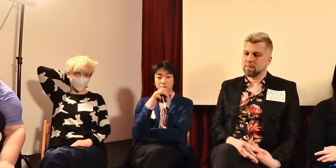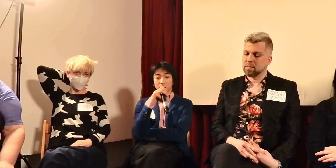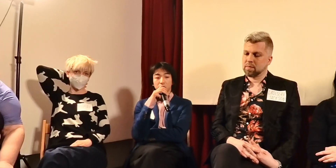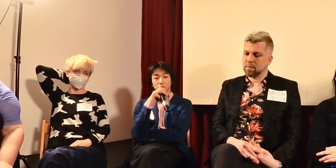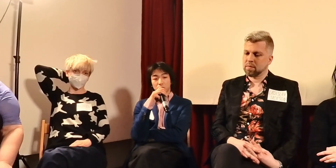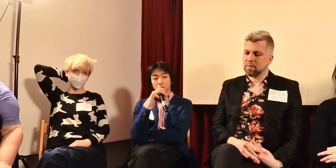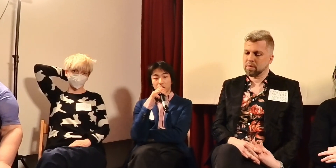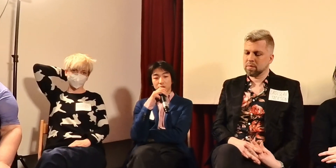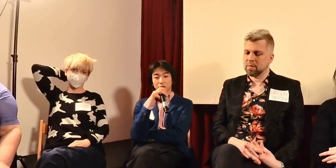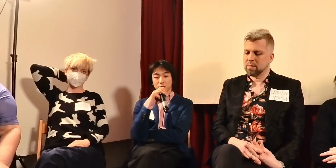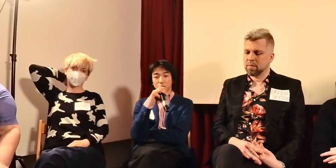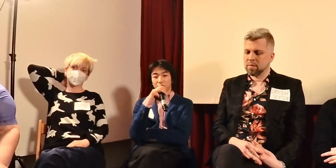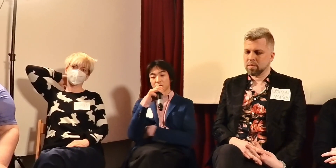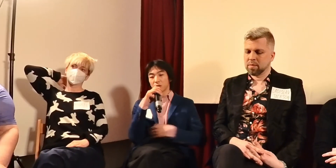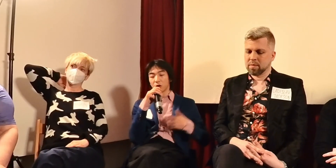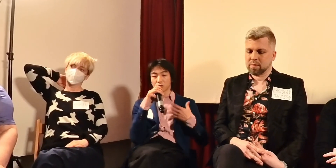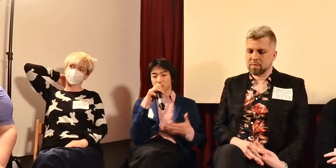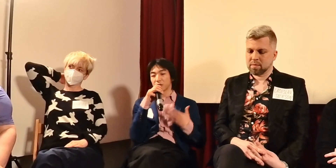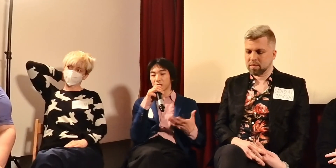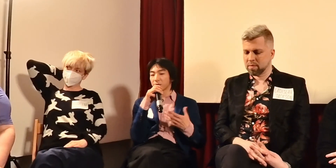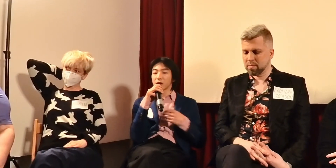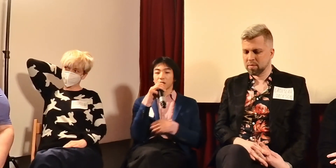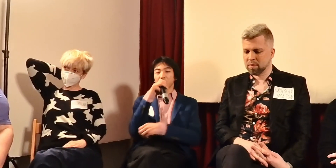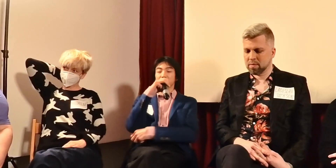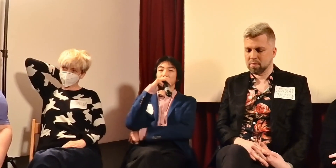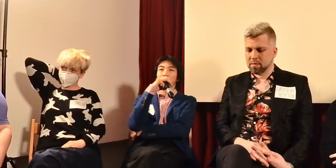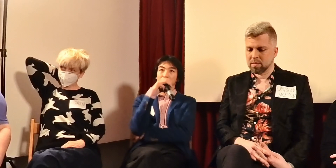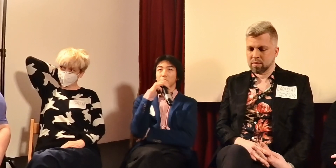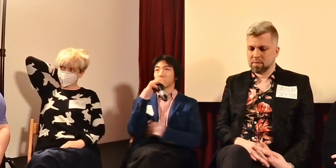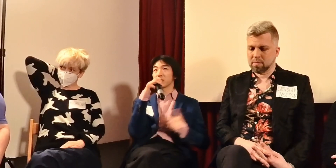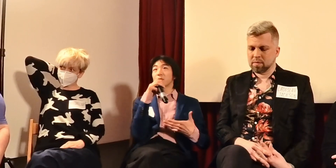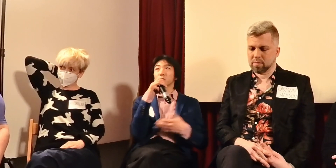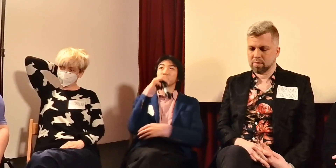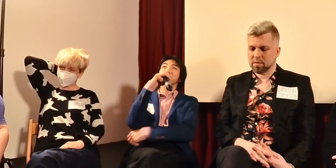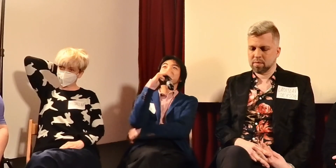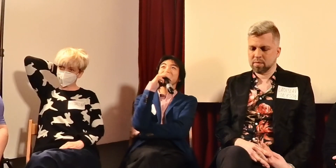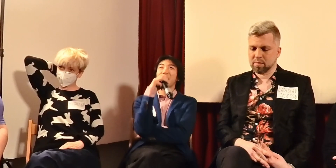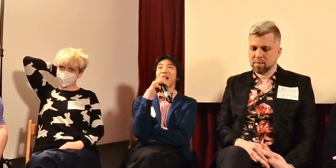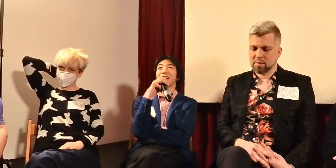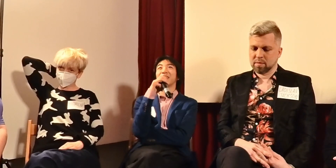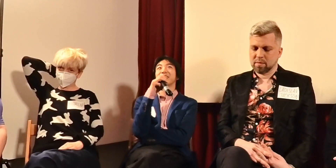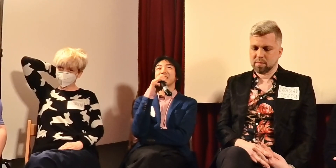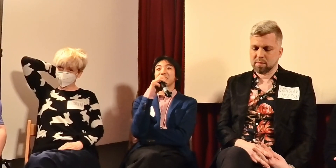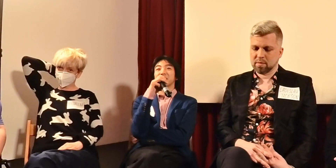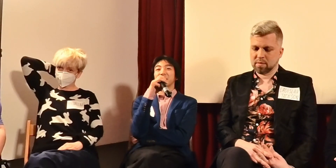Vlastně teď jsem přemýšlel trochu nad, co mě vlastně jakoby osobně vlastně vztahuje třeba k tomu tématu.